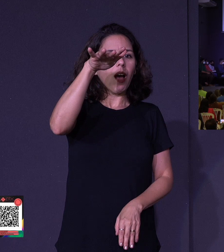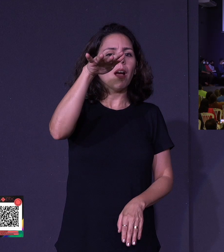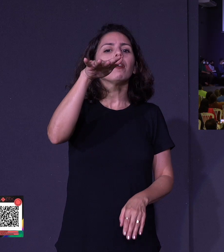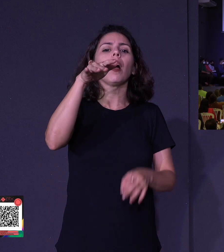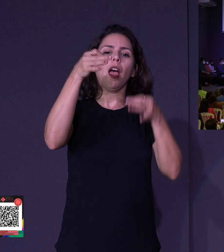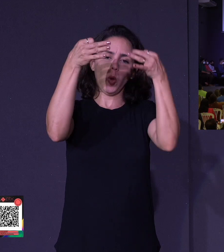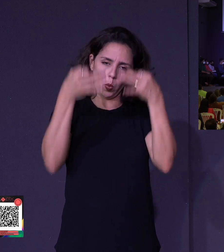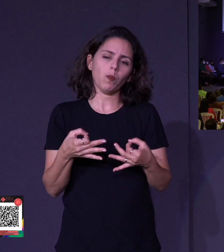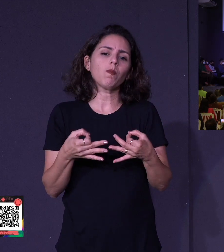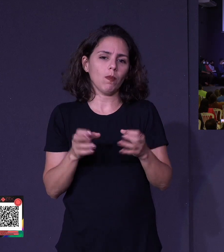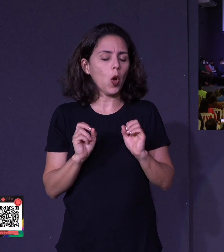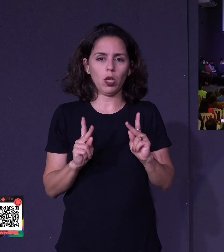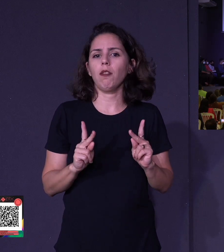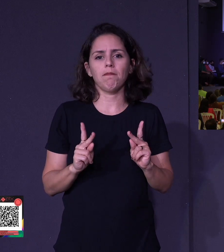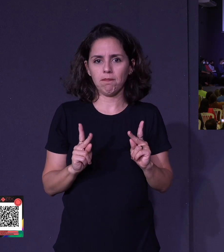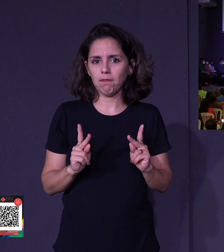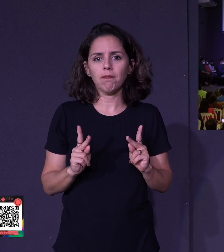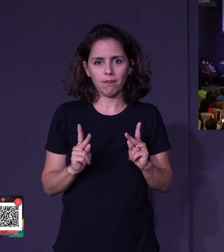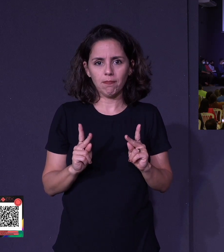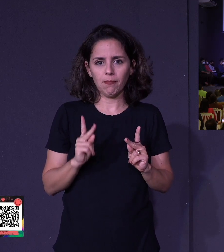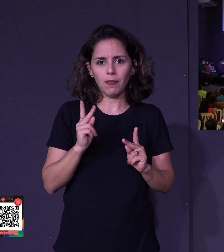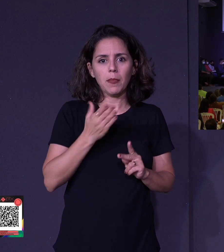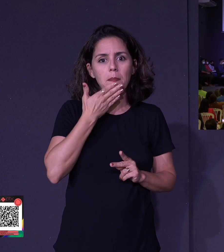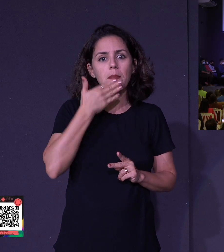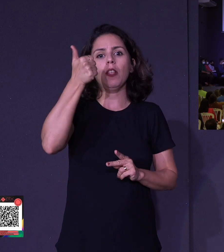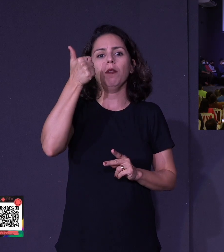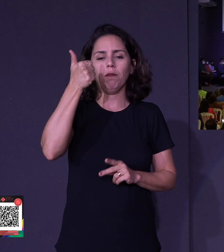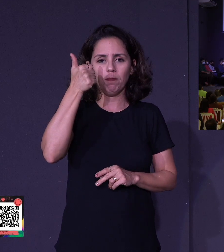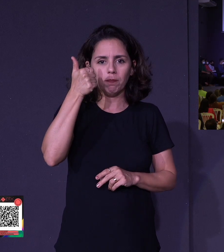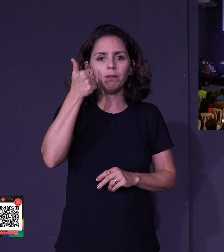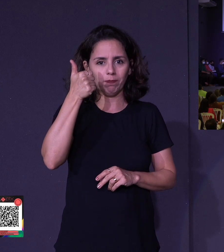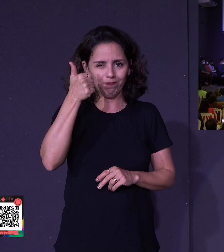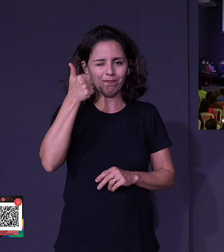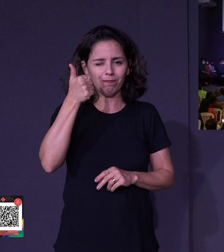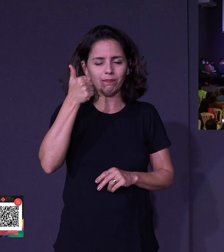Irmão, tem que vigiar o tempo todo. É só um clique.